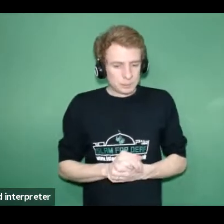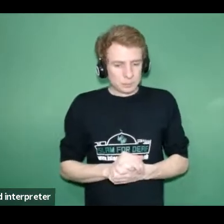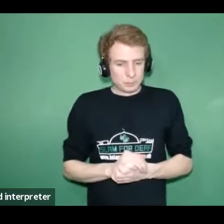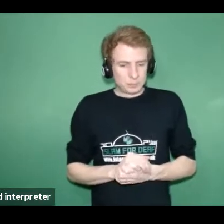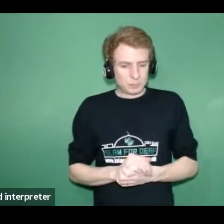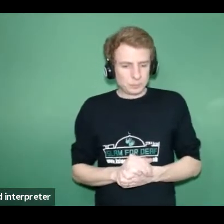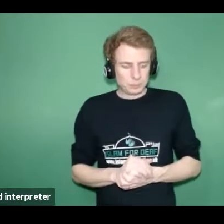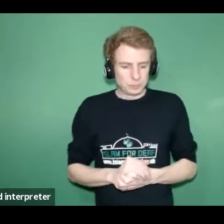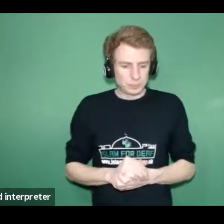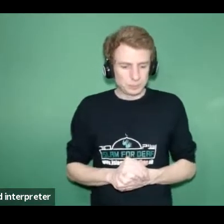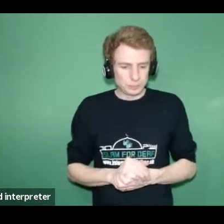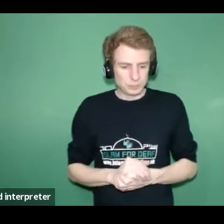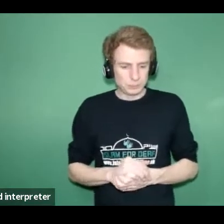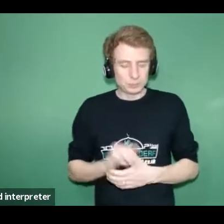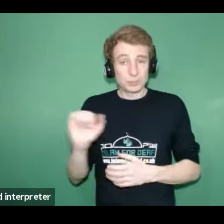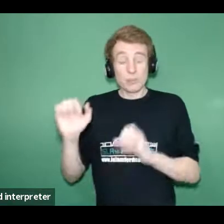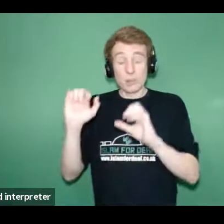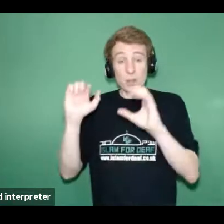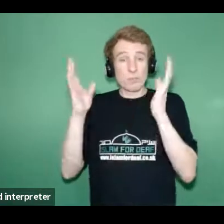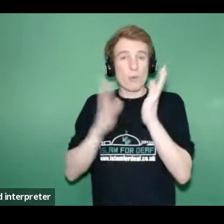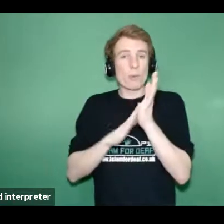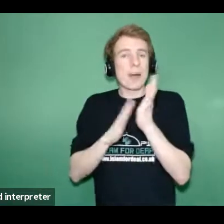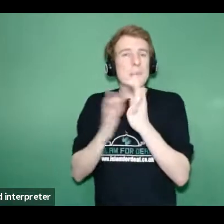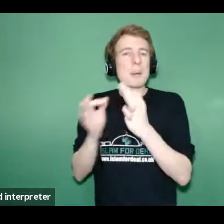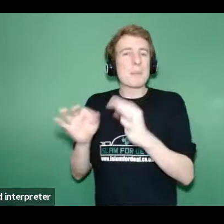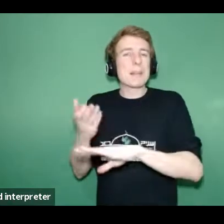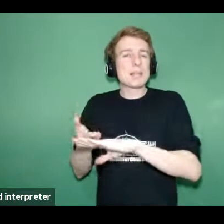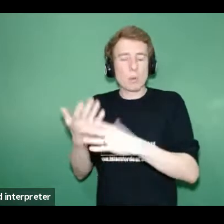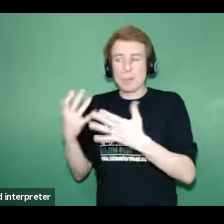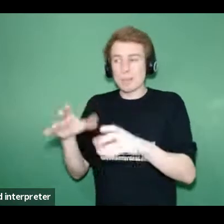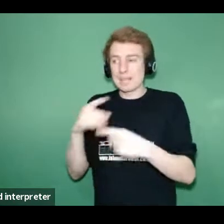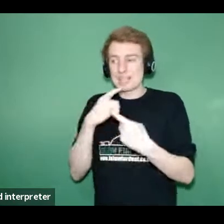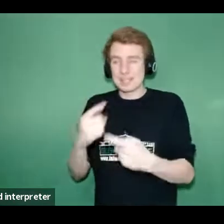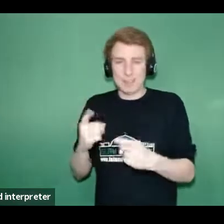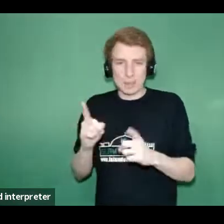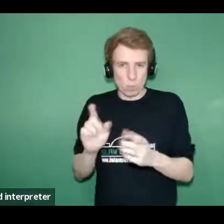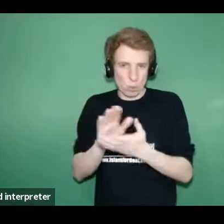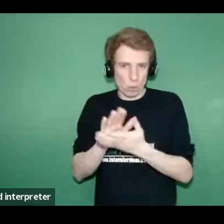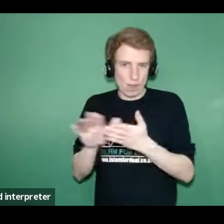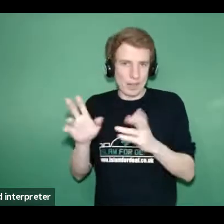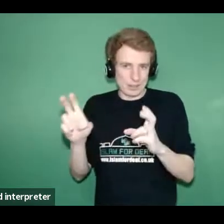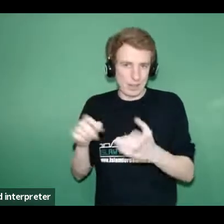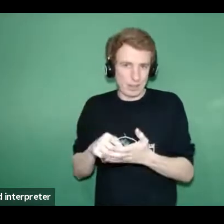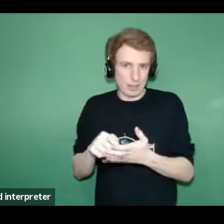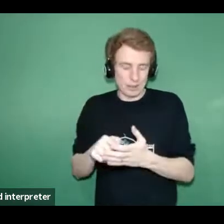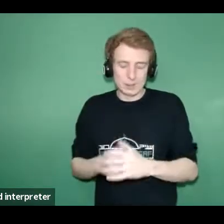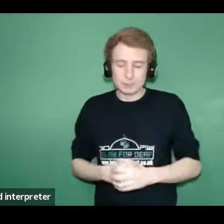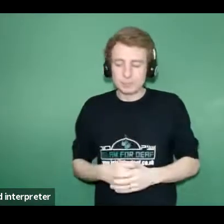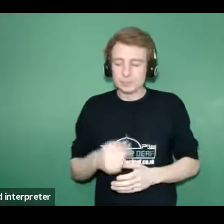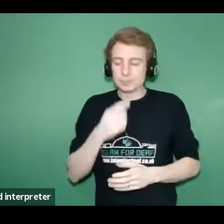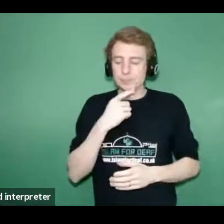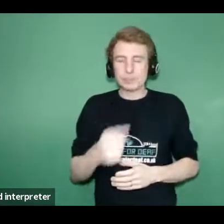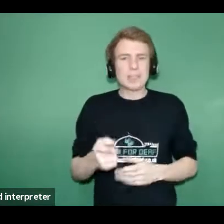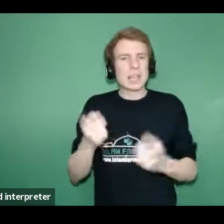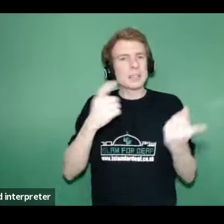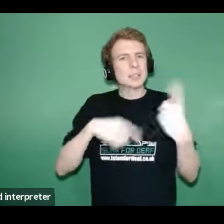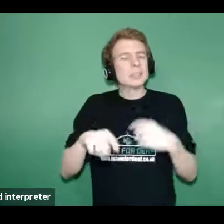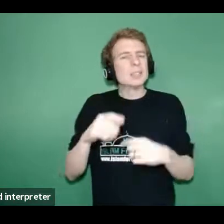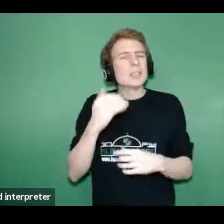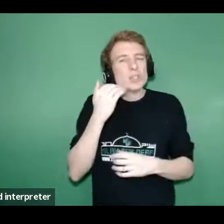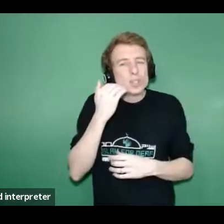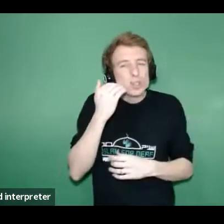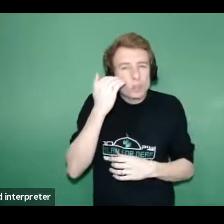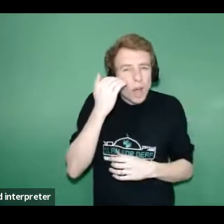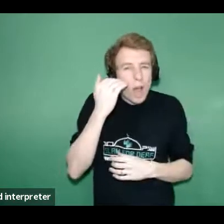نعم. And then the Prophet, peace and blessings be upon him, he mentioned that having bashfulness or being shy in the